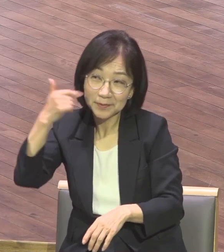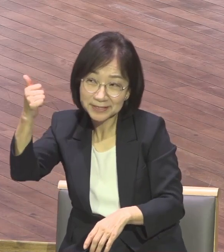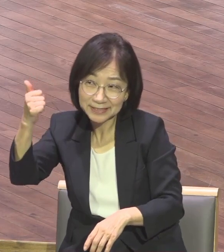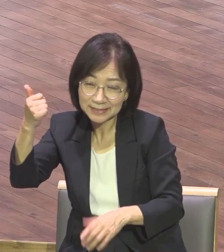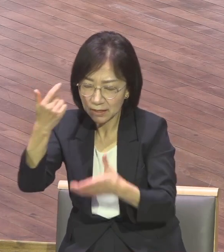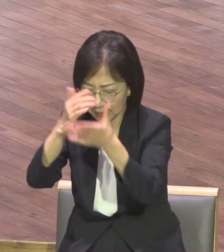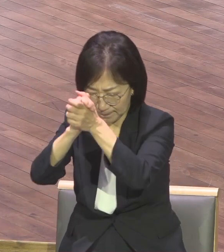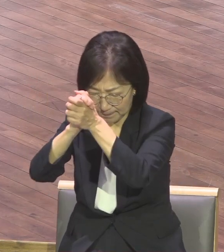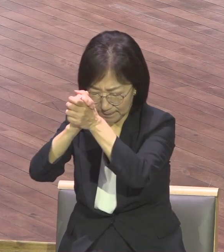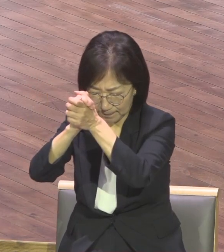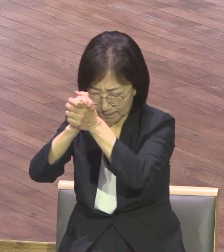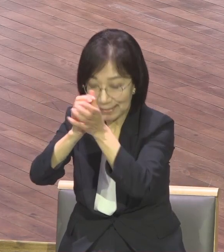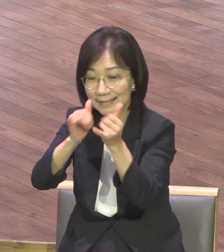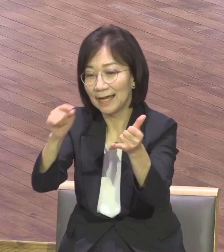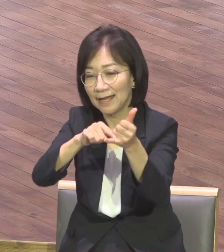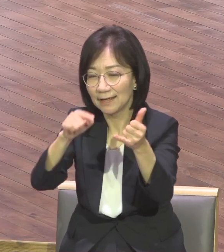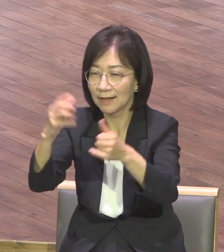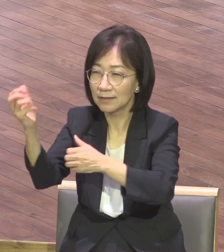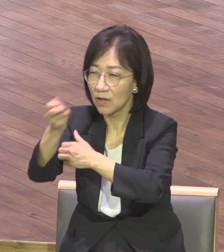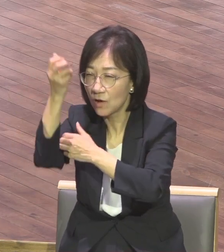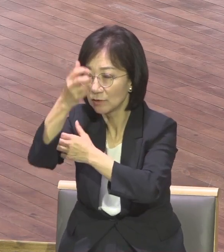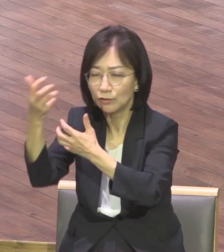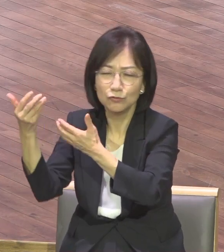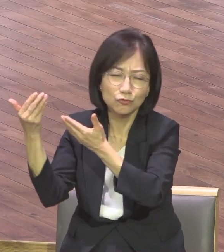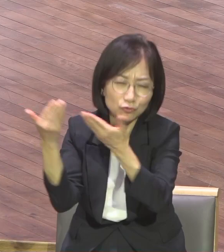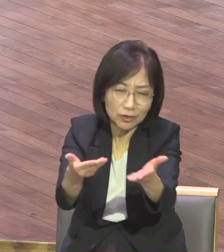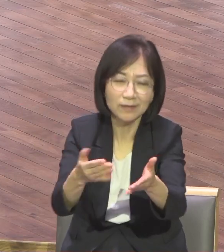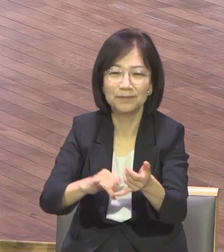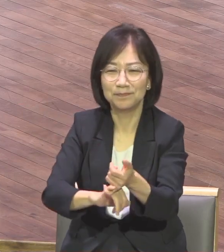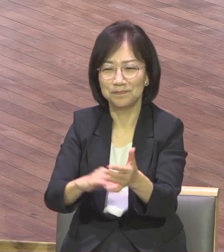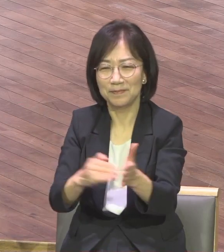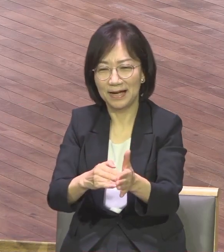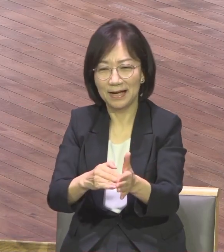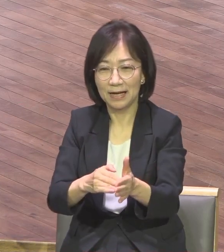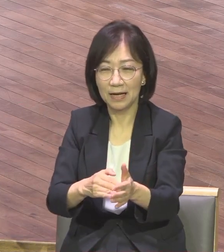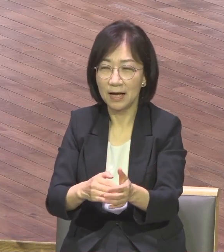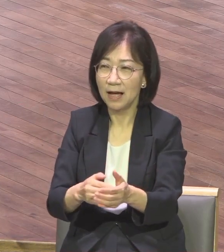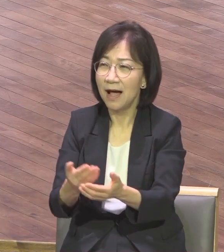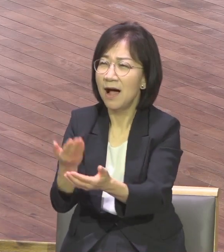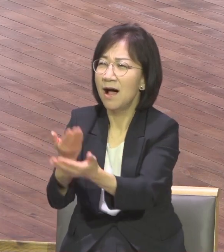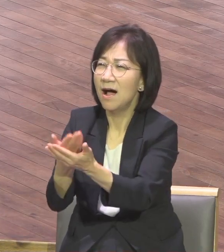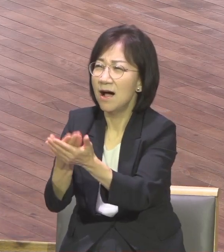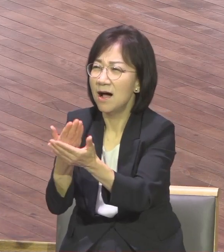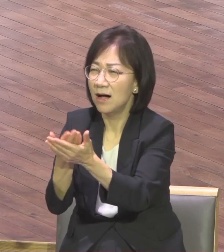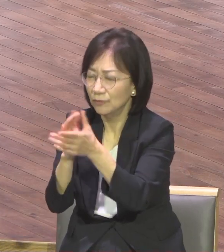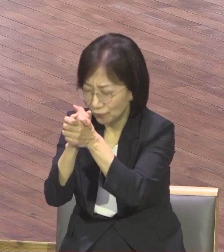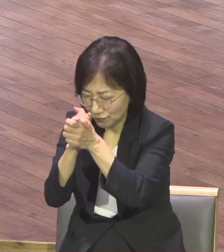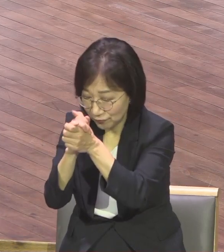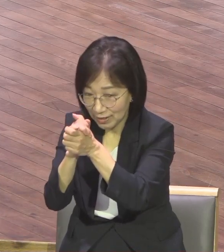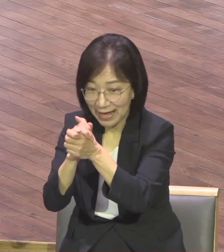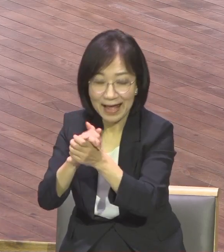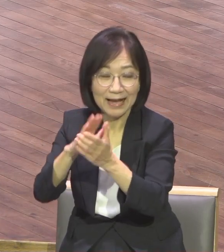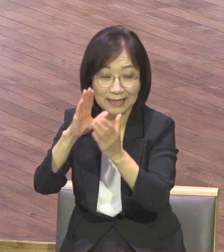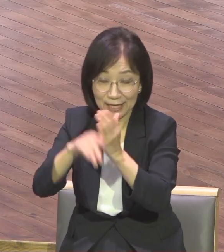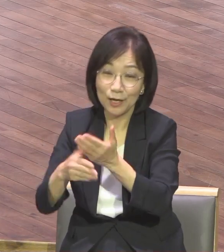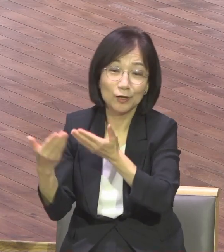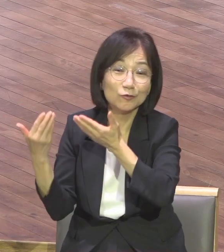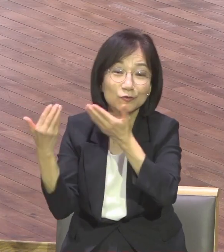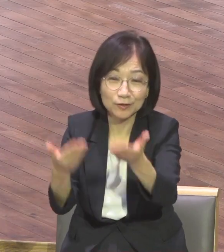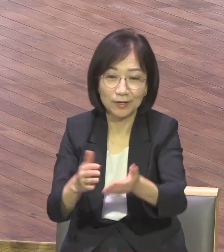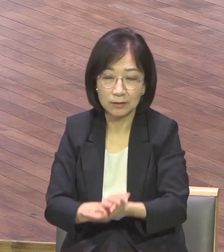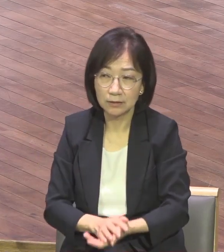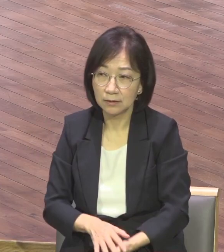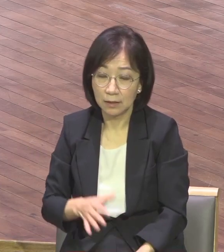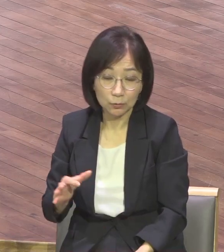자에게 성령을 주시지 아니하겠느냐 구하는 자에게 돈을 주시지 않겠느냐 사람을 보내지 않겠느냐가